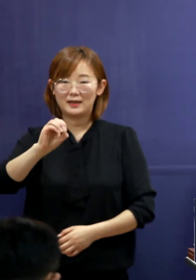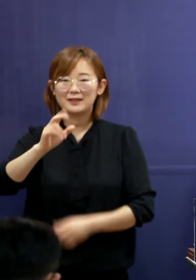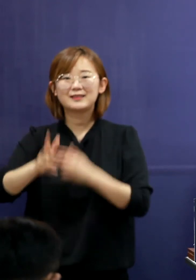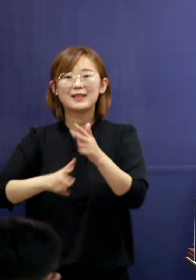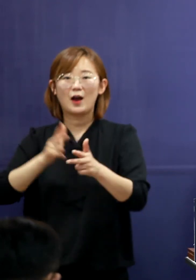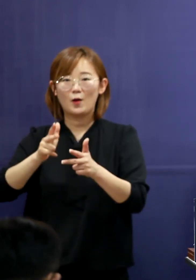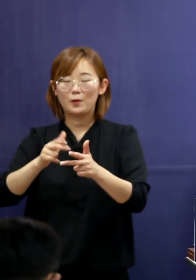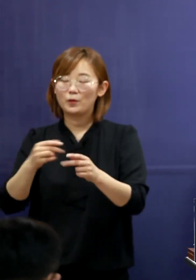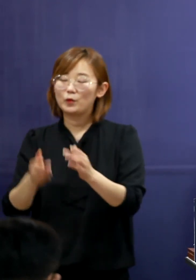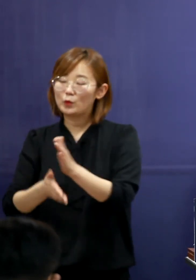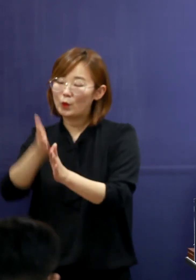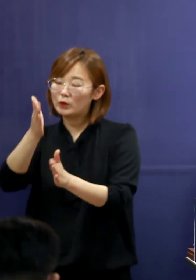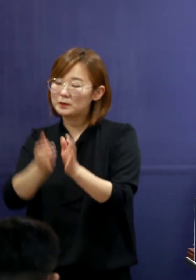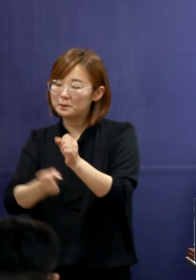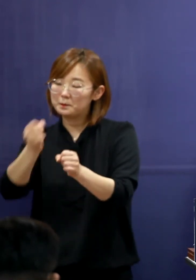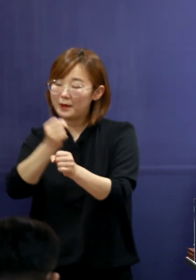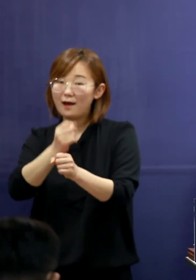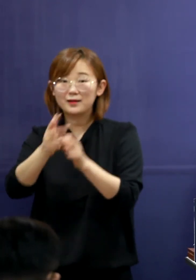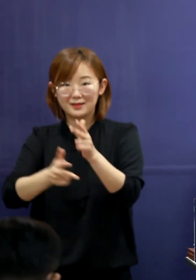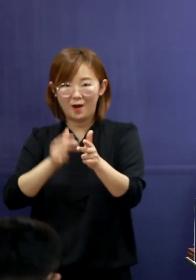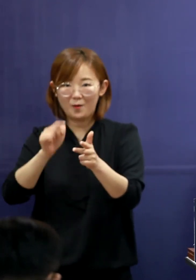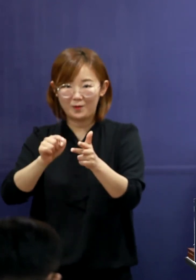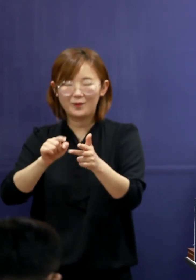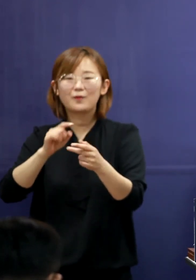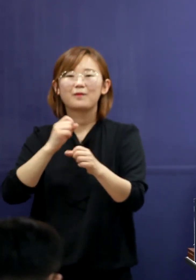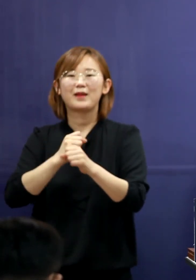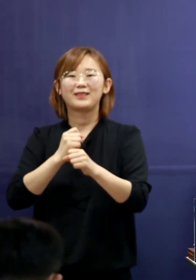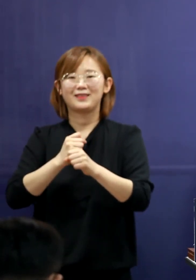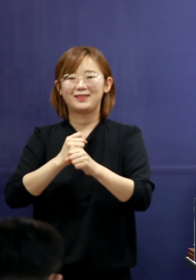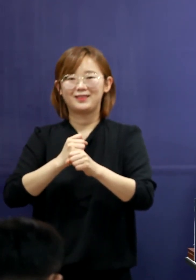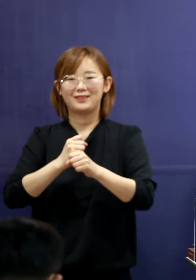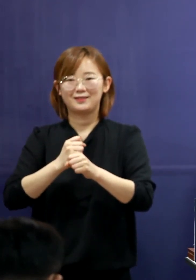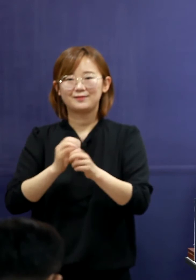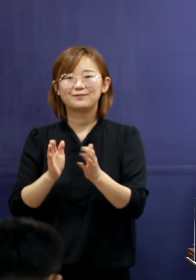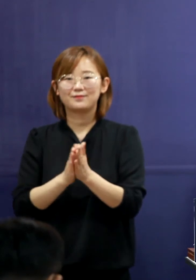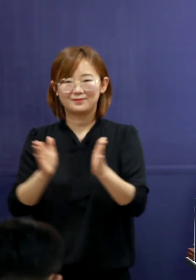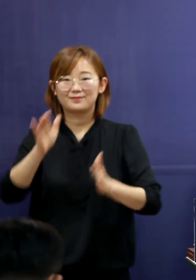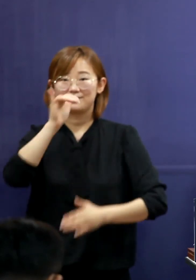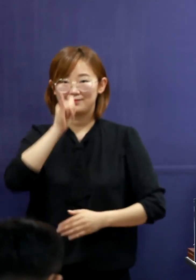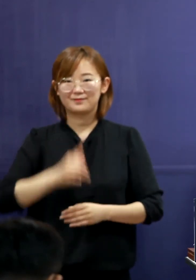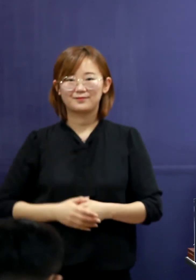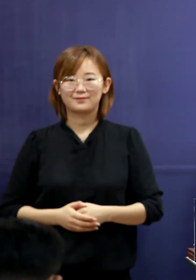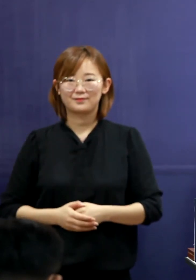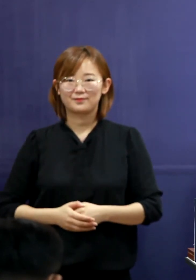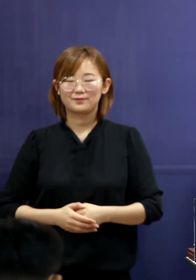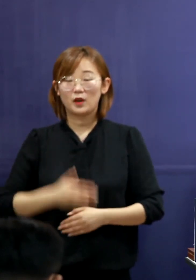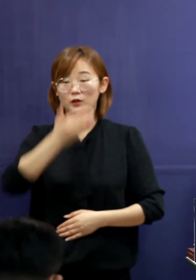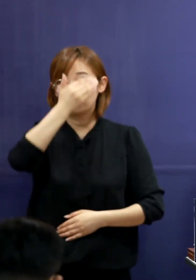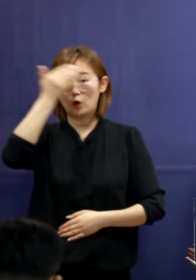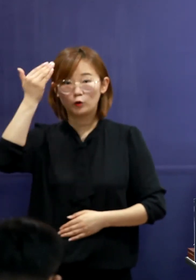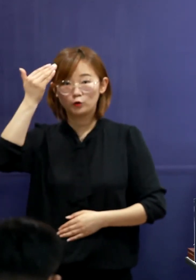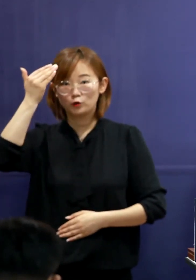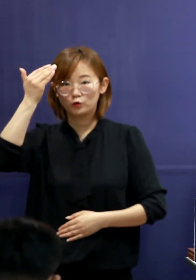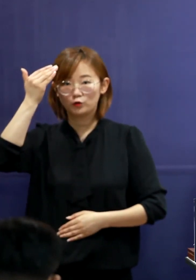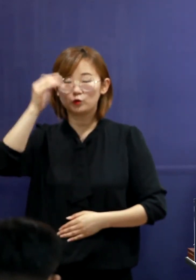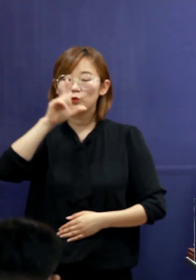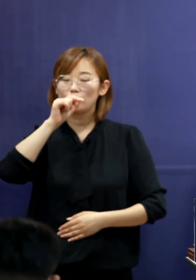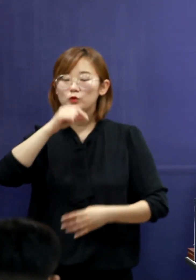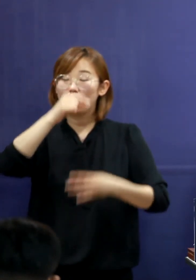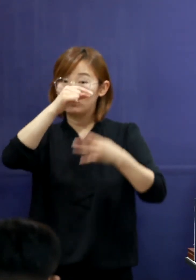뭐 그리고 도시 재생에 대해서 청춘조촌 프로젝트에 대해서는 양론이 있습니다. 양론이